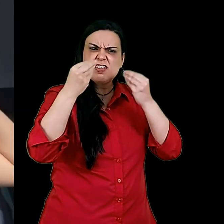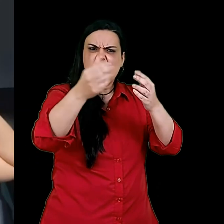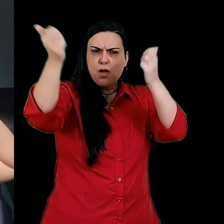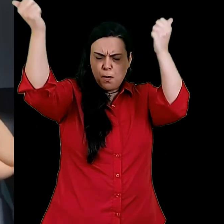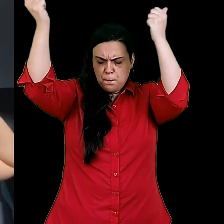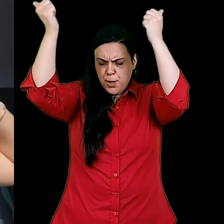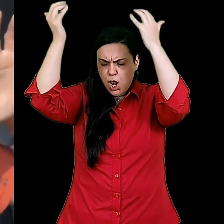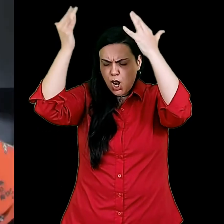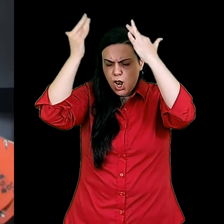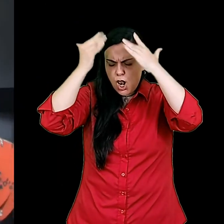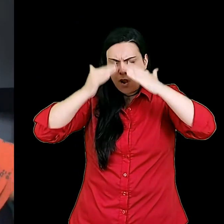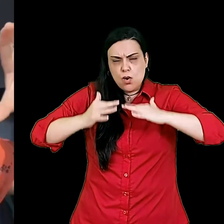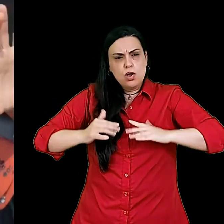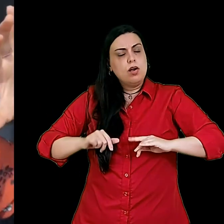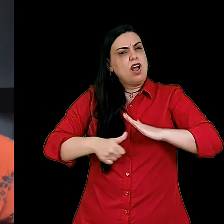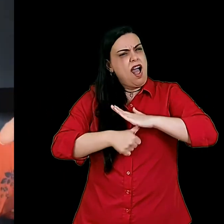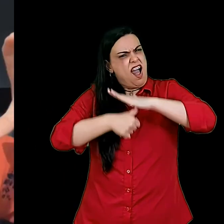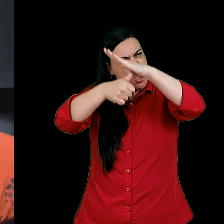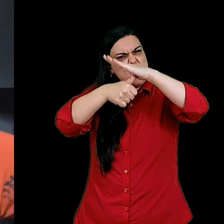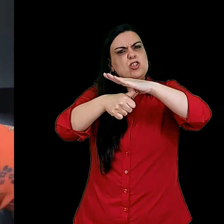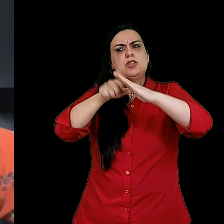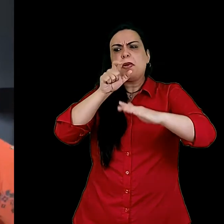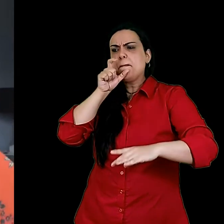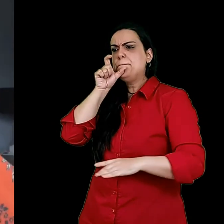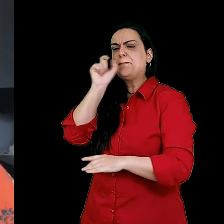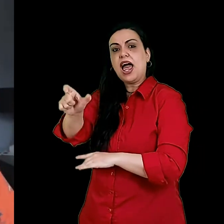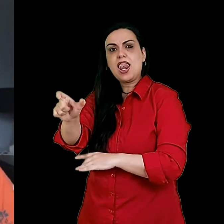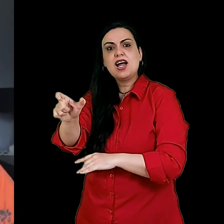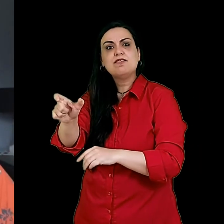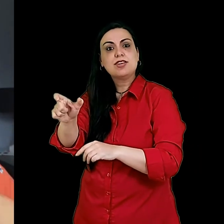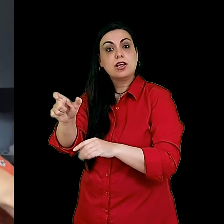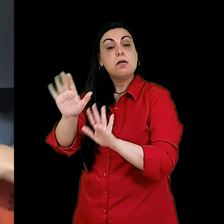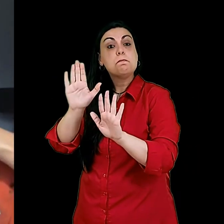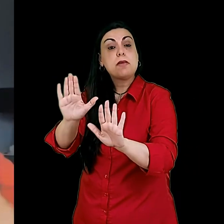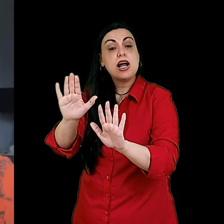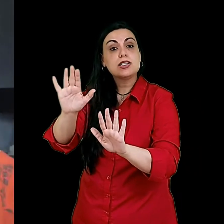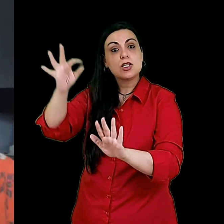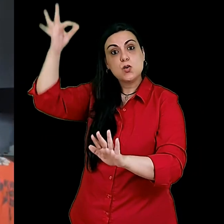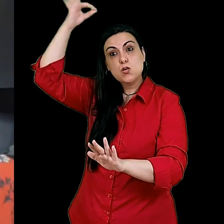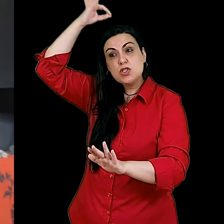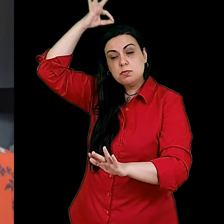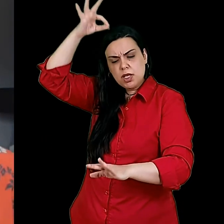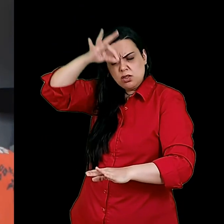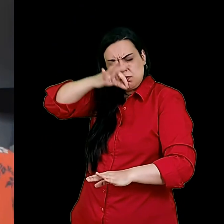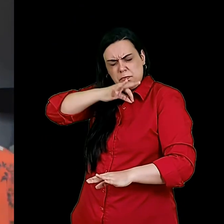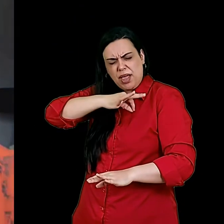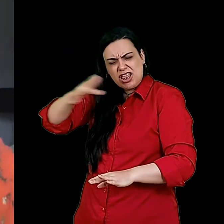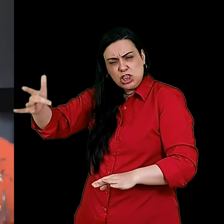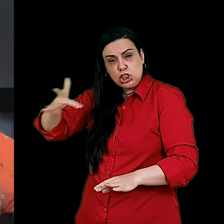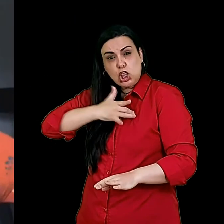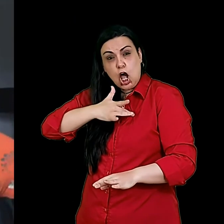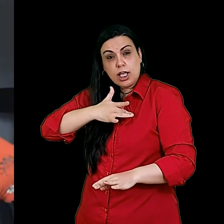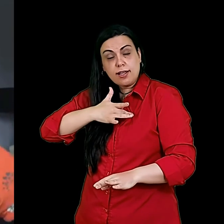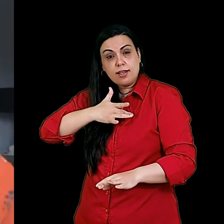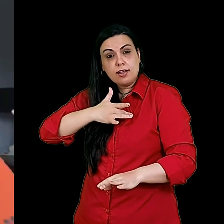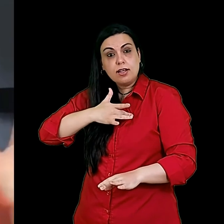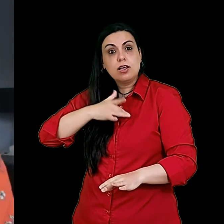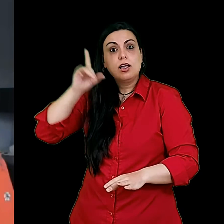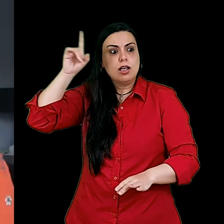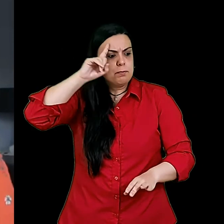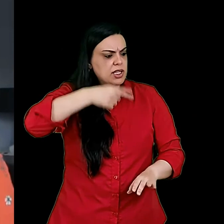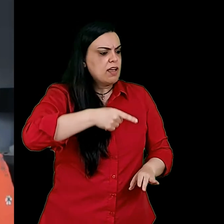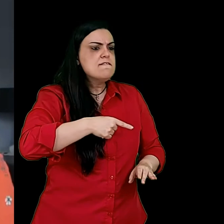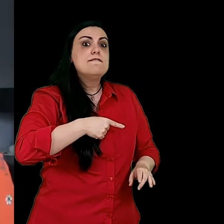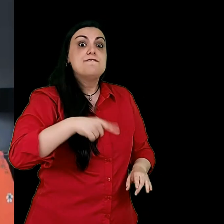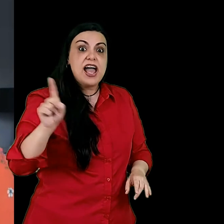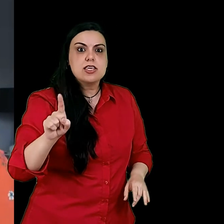ambiente e imune essa pessoa de autoridade de palavra para liberar algo sobre a vida de alguém. Só que às vezes, inicialmente, o Espírito do Senhor, quando toma